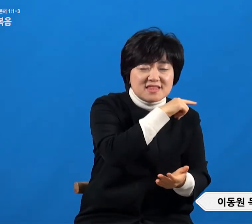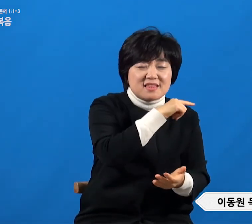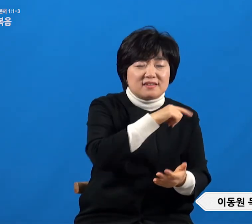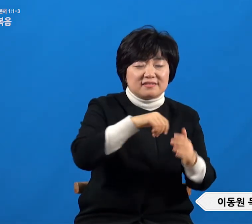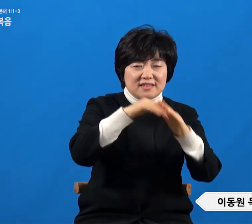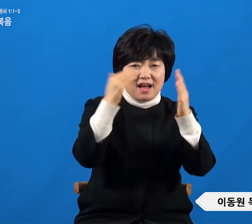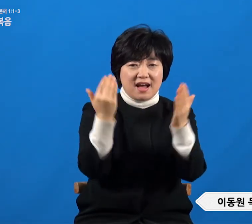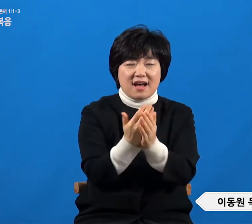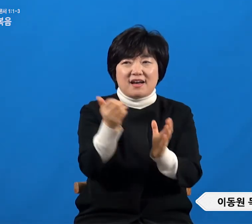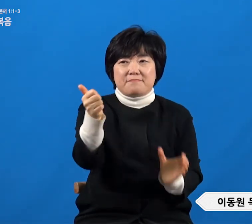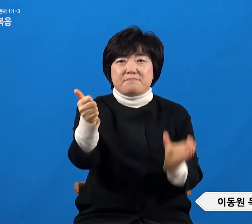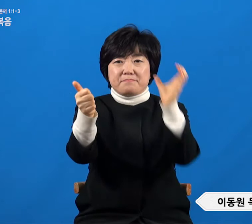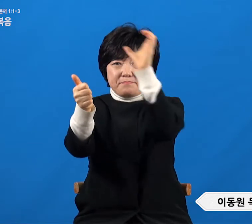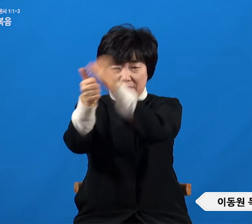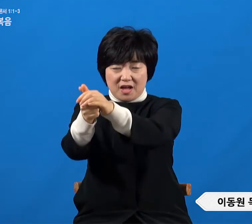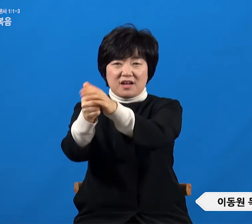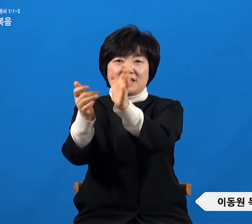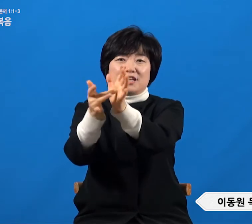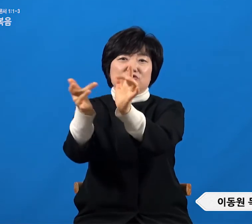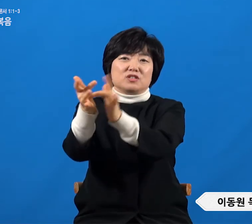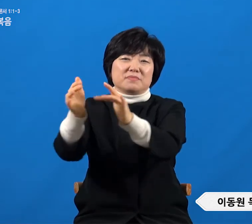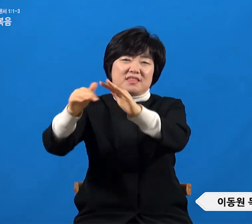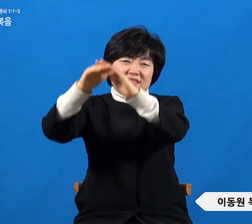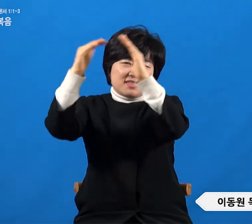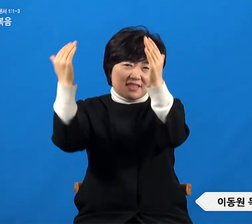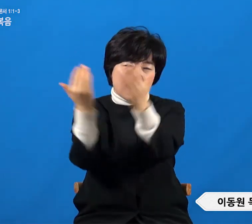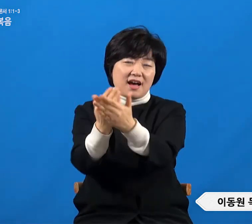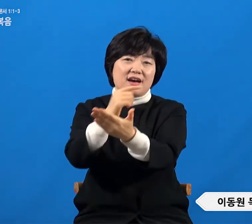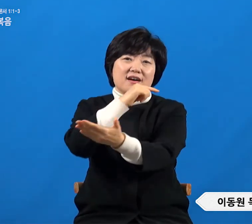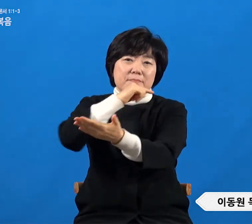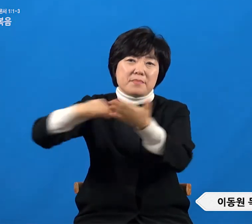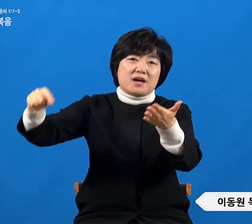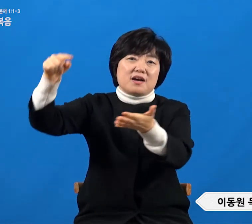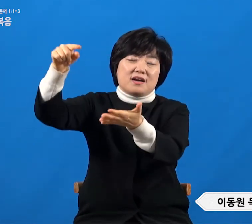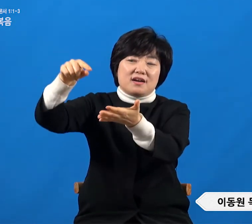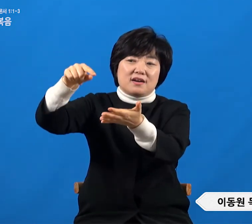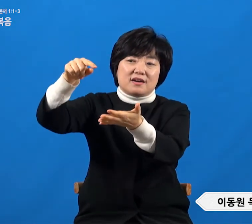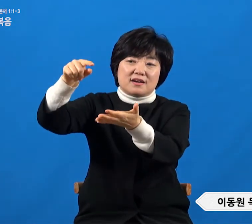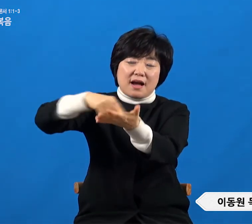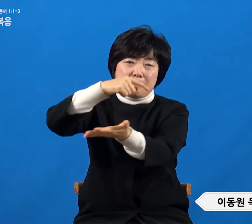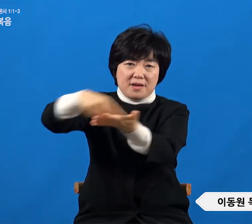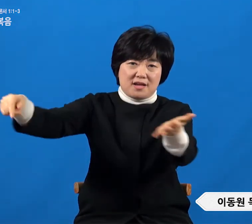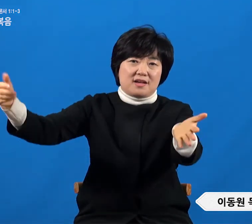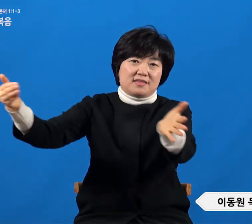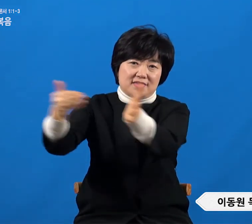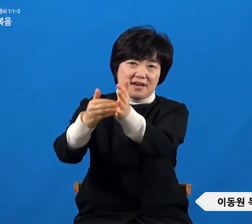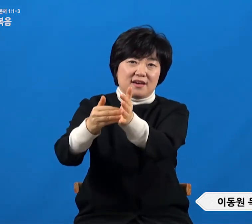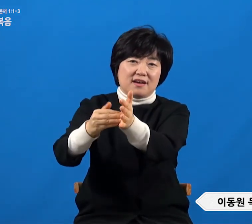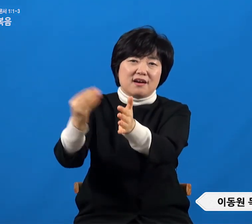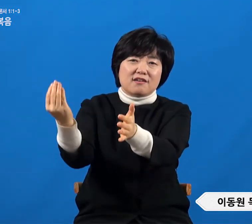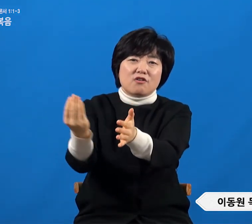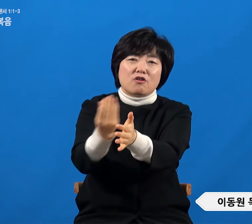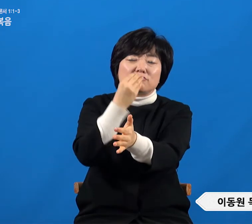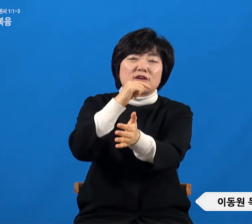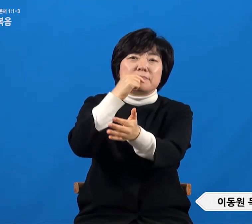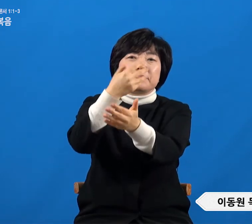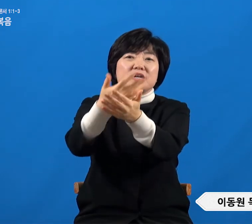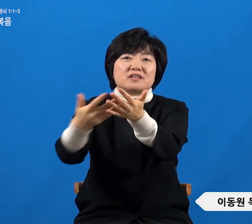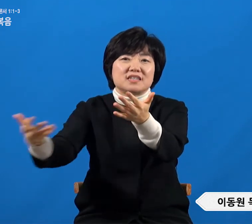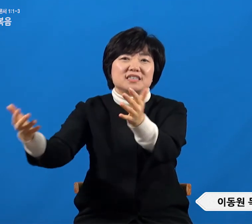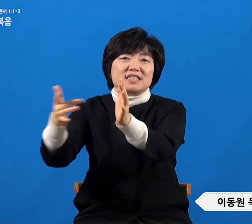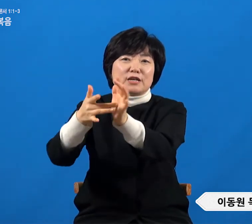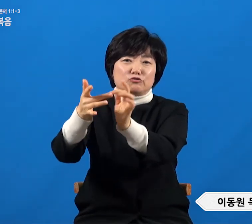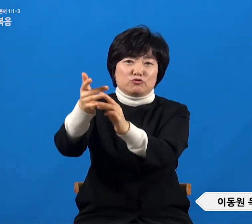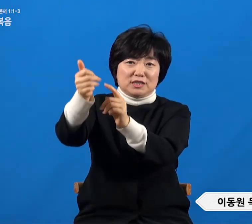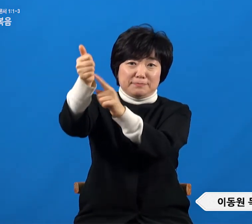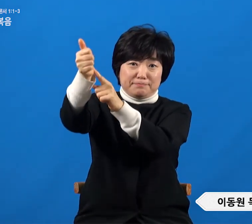빚을 대신 짊어지고 우리가 죽어야 할 죽음을 대신 죽으시며 거룩한 피를 흘리신 그 예수님을 통해서